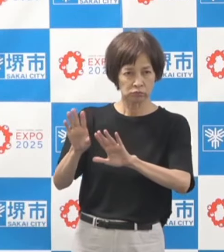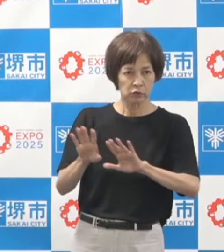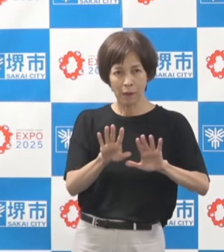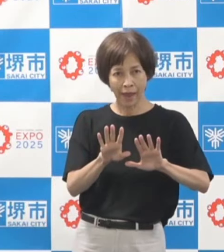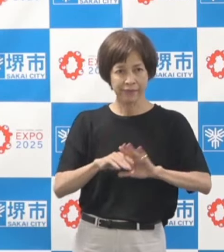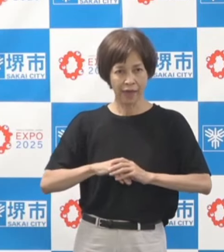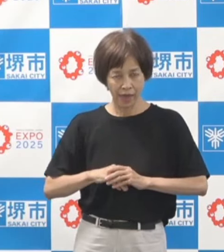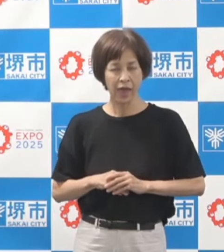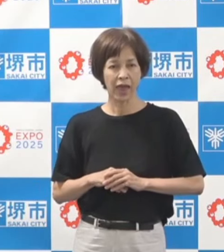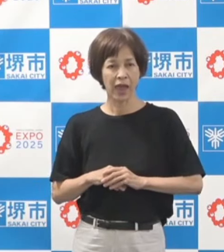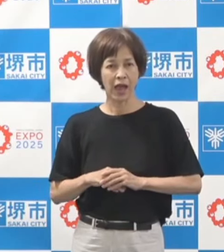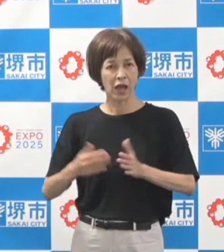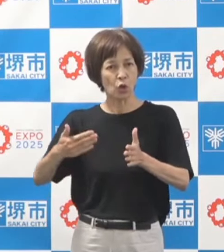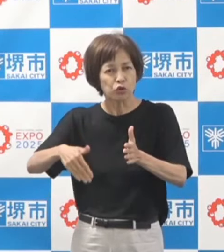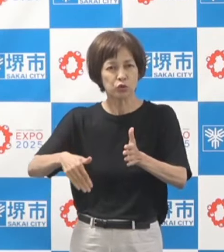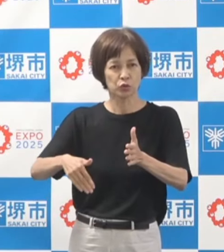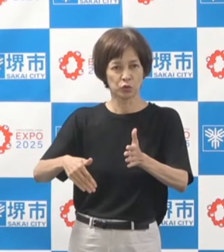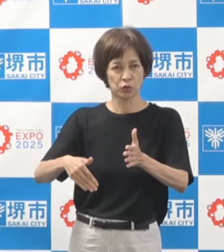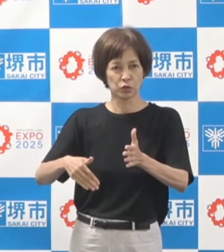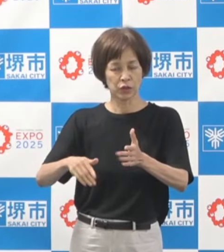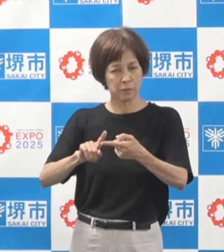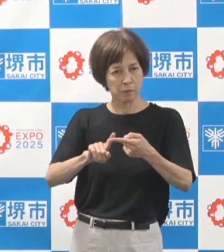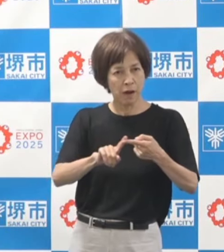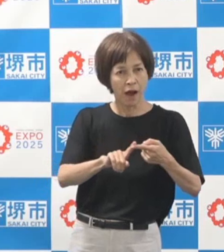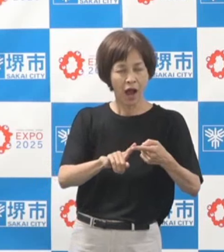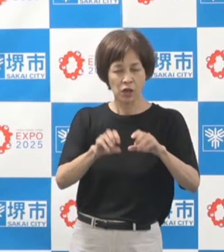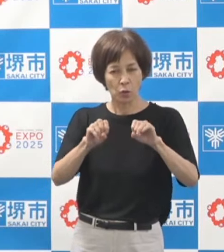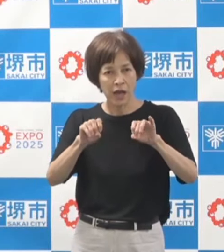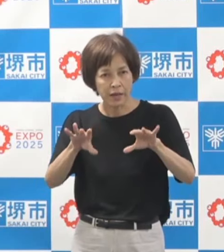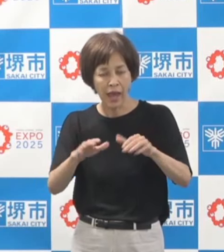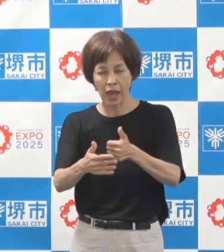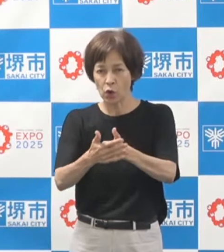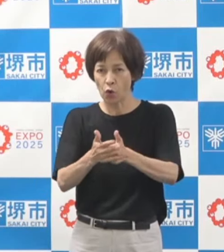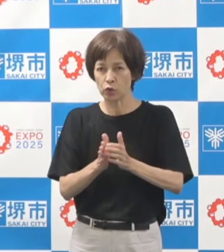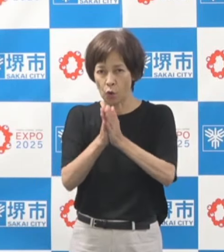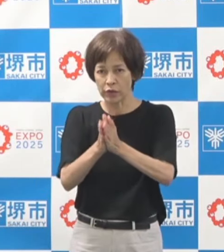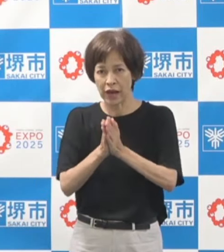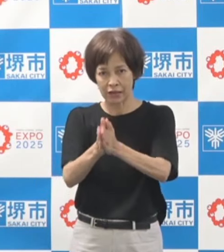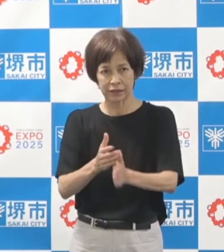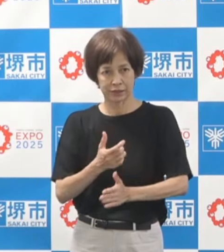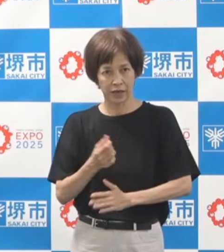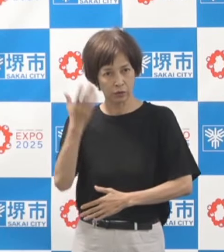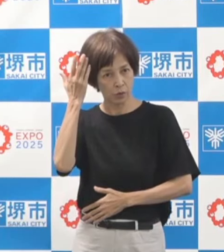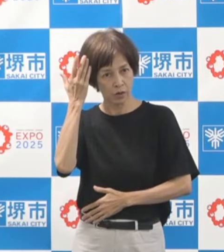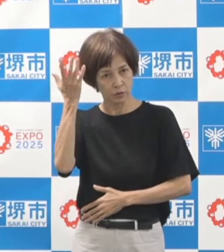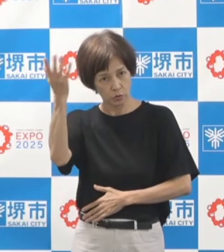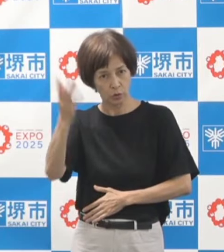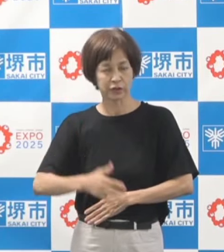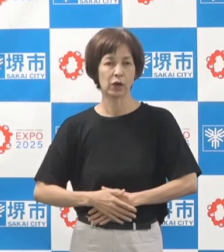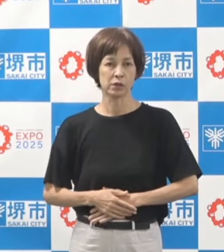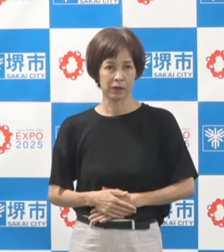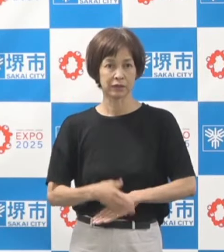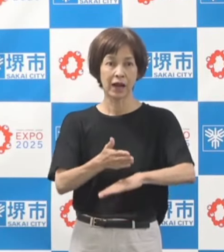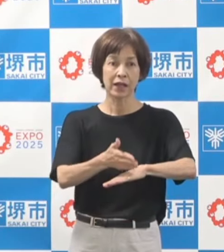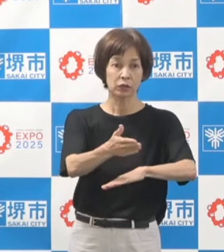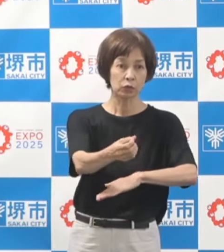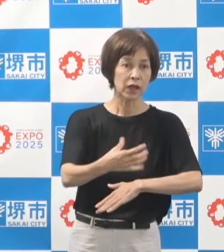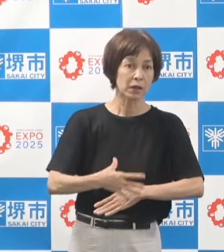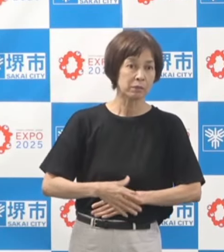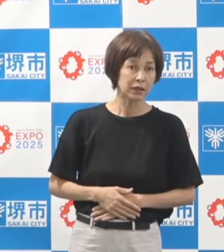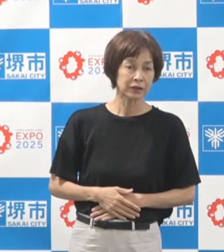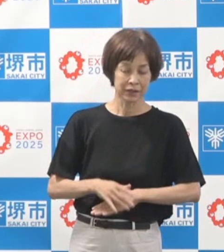より途中でもですね、またさらなる呼びかけであったり協力依頼をすることも想定をしております。 ありがとうございます。あと企